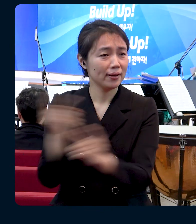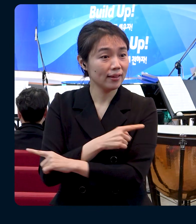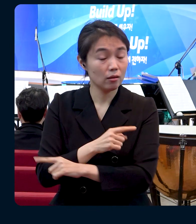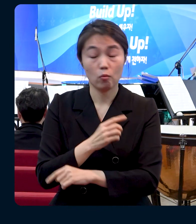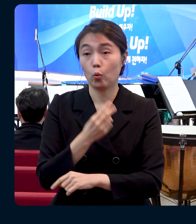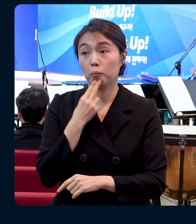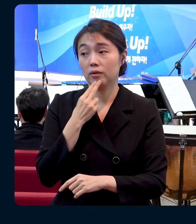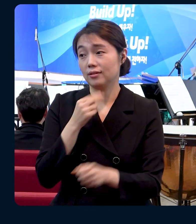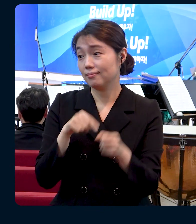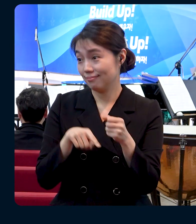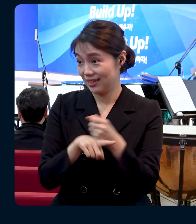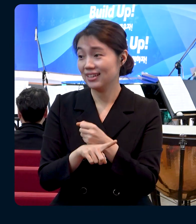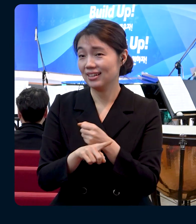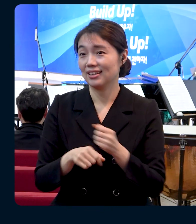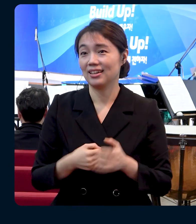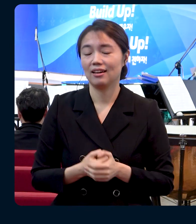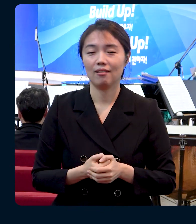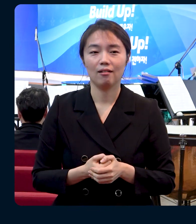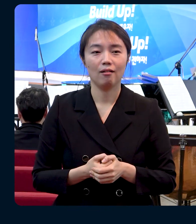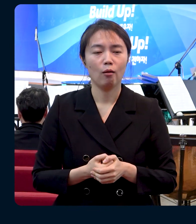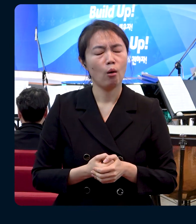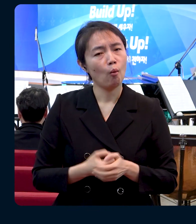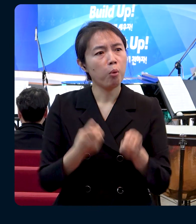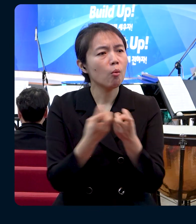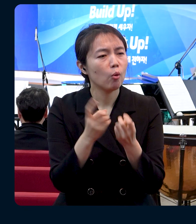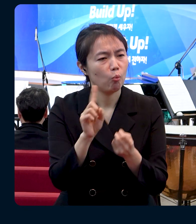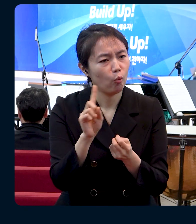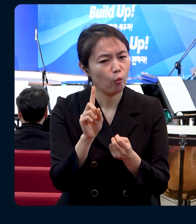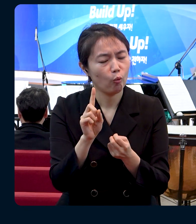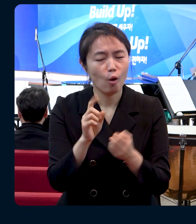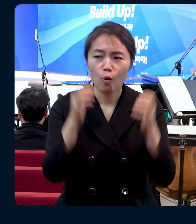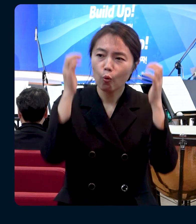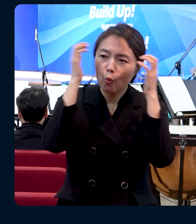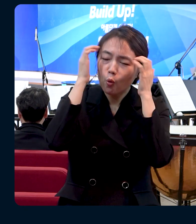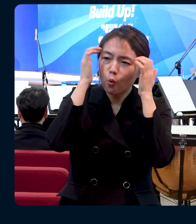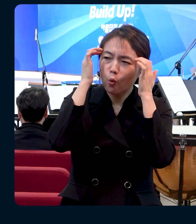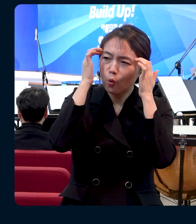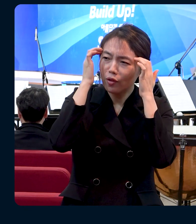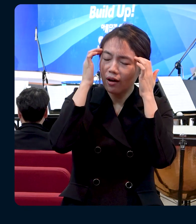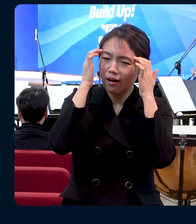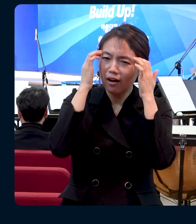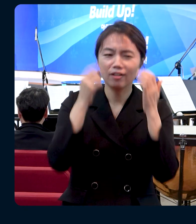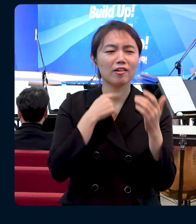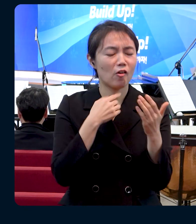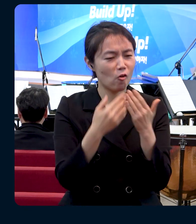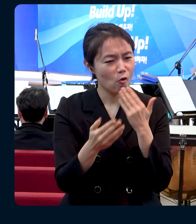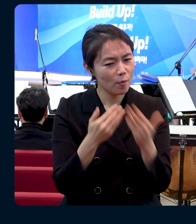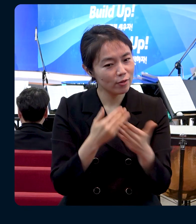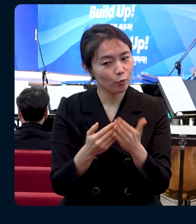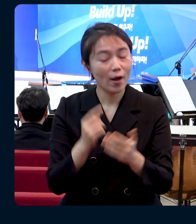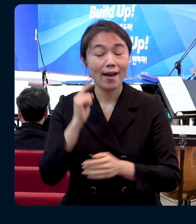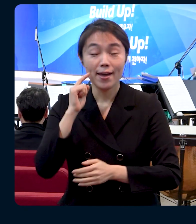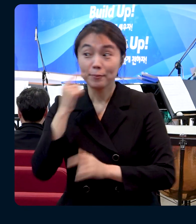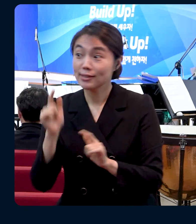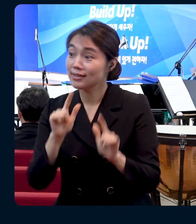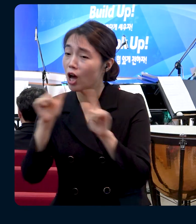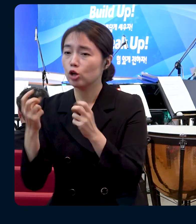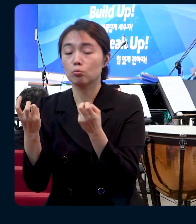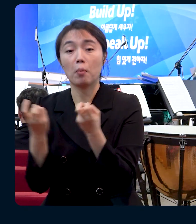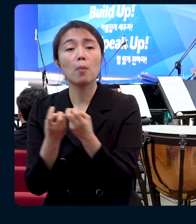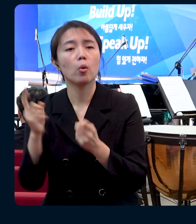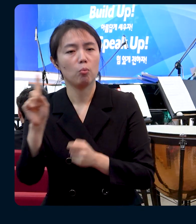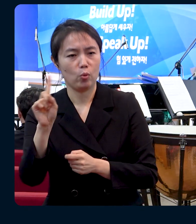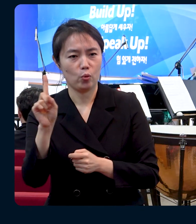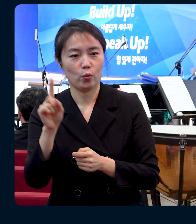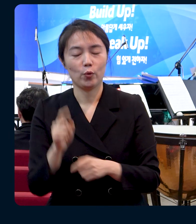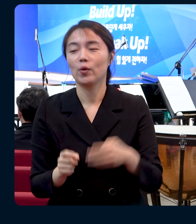어떻게 이럴 수 있느냐? 어떻게 이럴 수 있느냐? 그런 일을 겪은 사람인데 어떻게 이럴 수 있느냐? 그